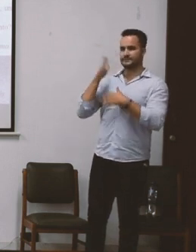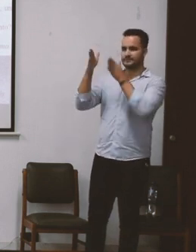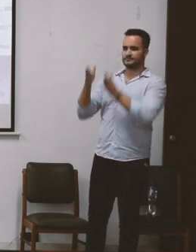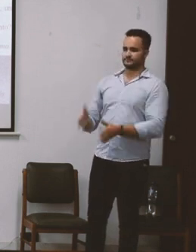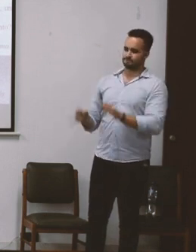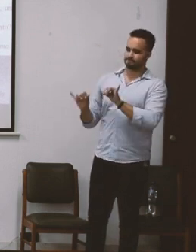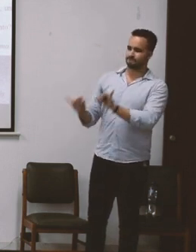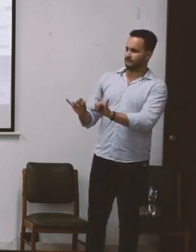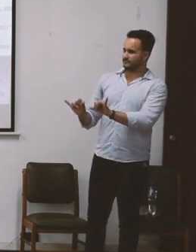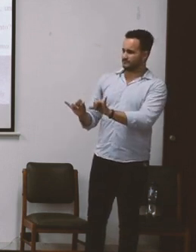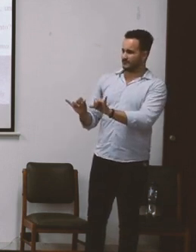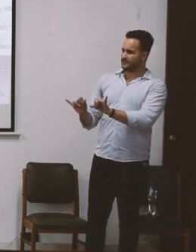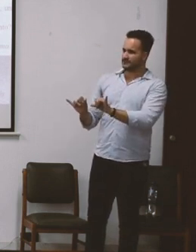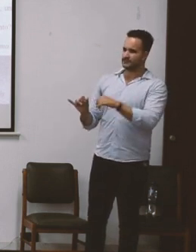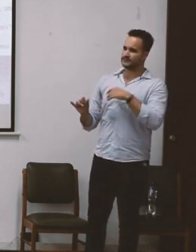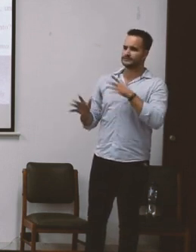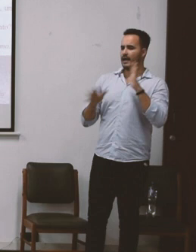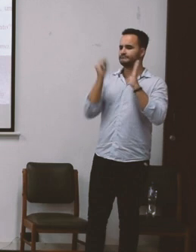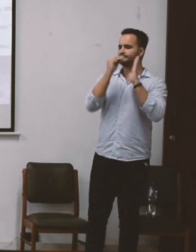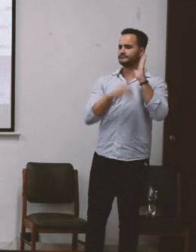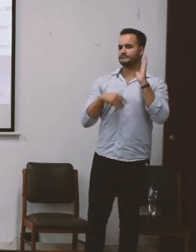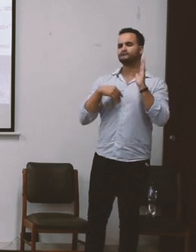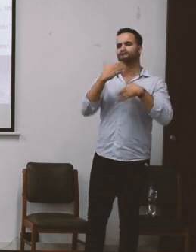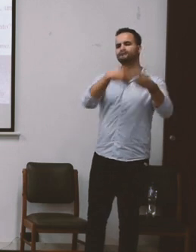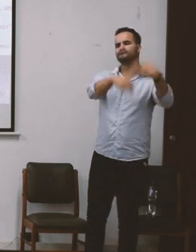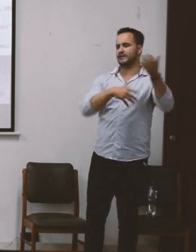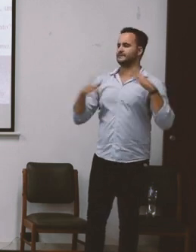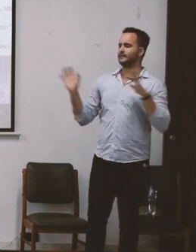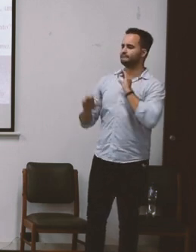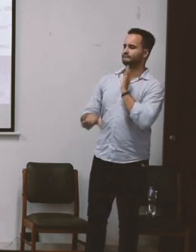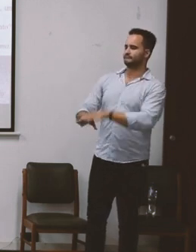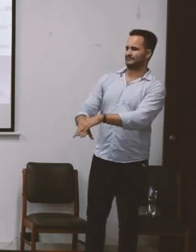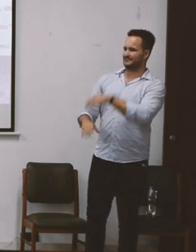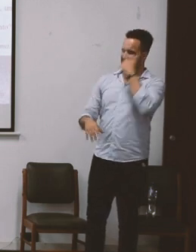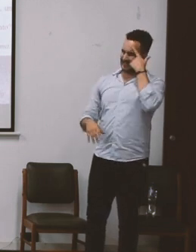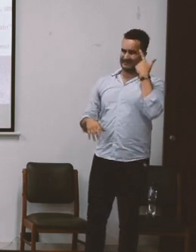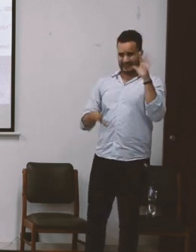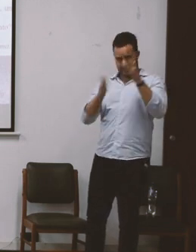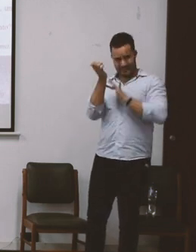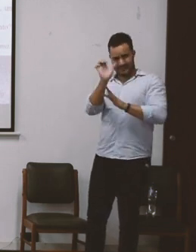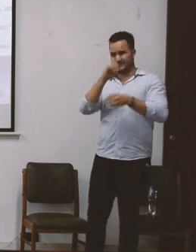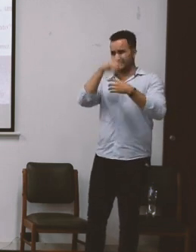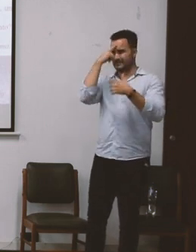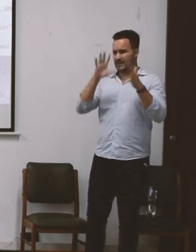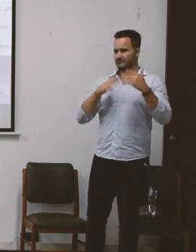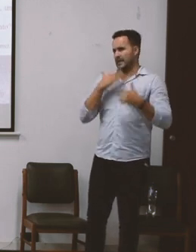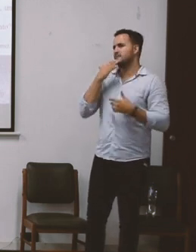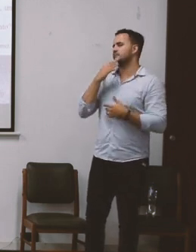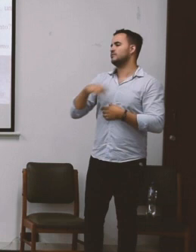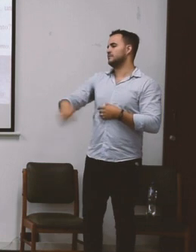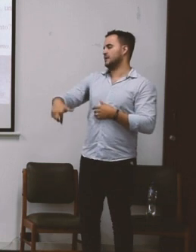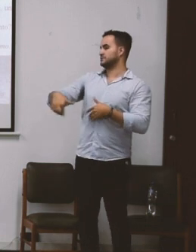si sus posibilidades estuvieran ya descifradas y anticipadas. Pero si alguien sobresale, termina la